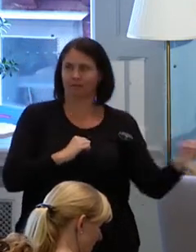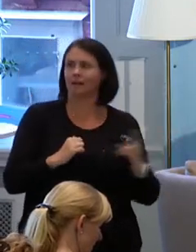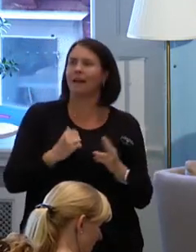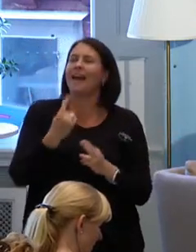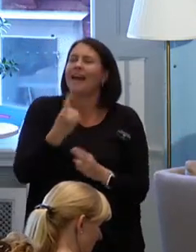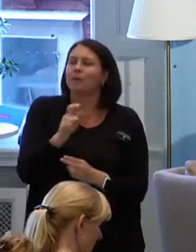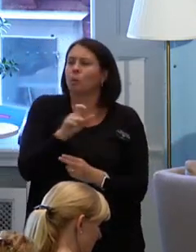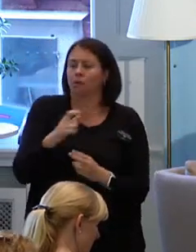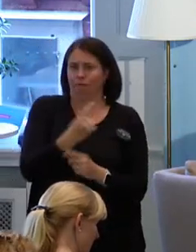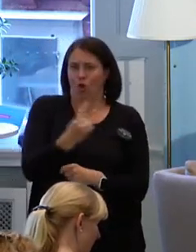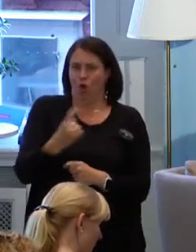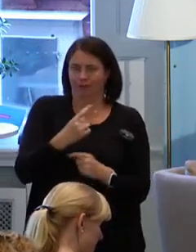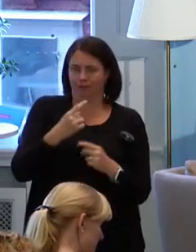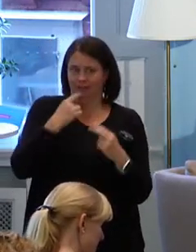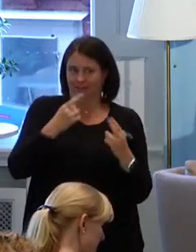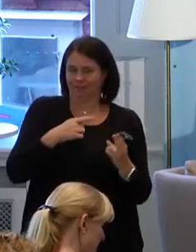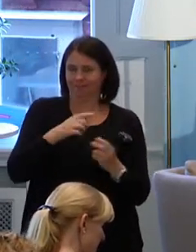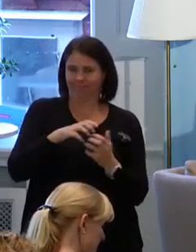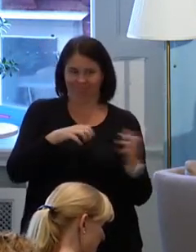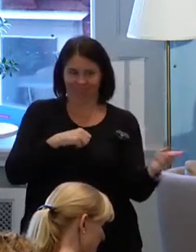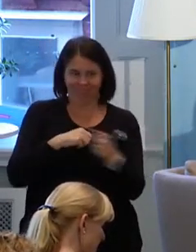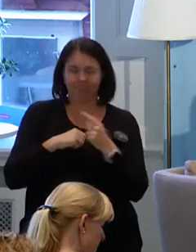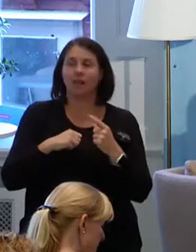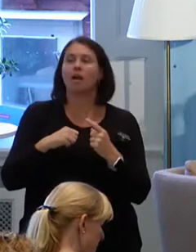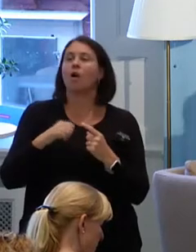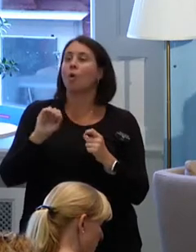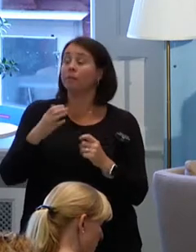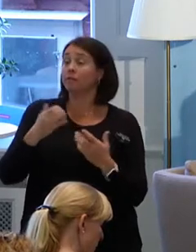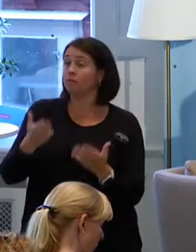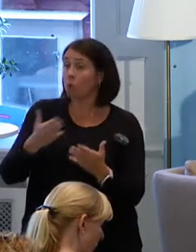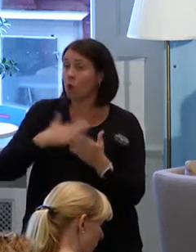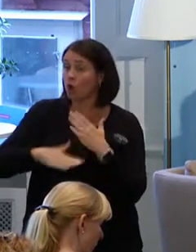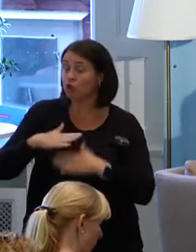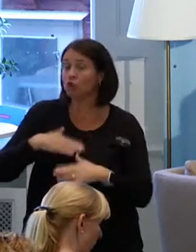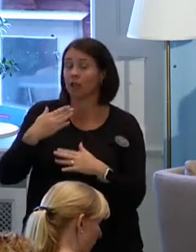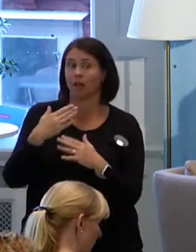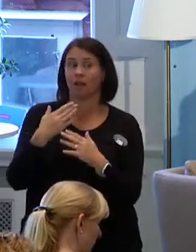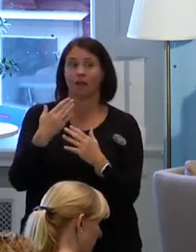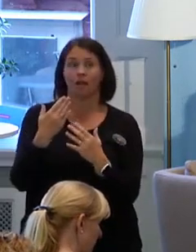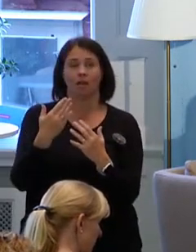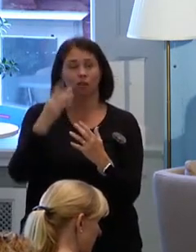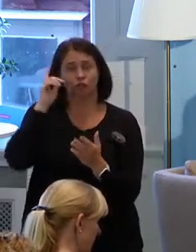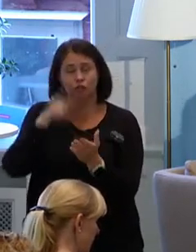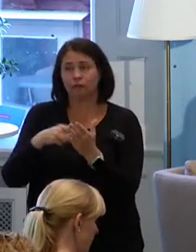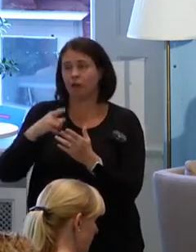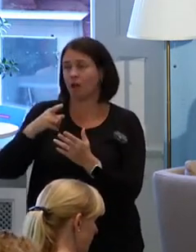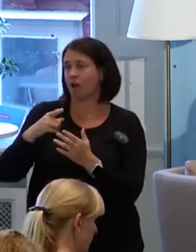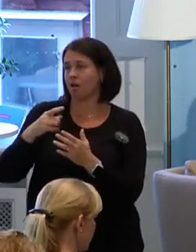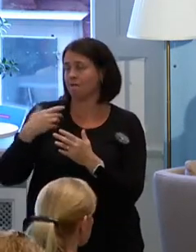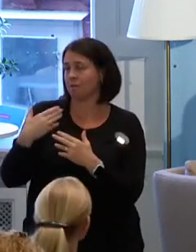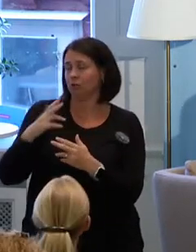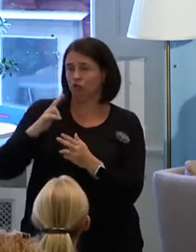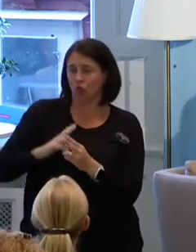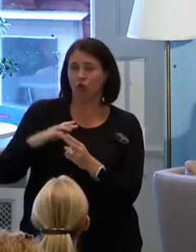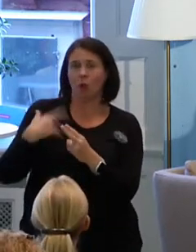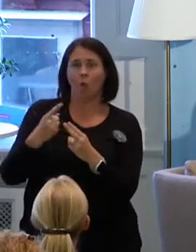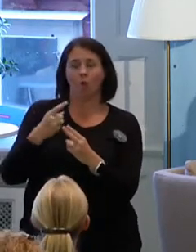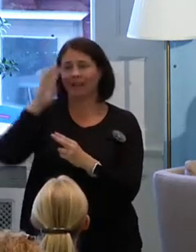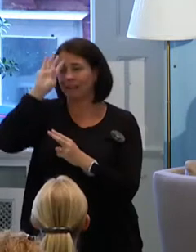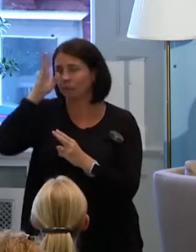var, höll jag på att säga. Nej, men vad, om ni får önska någonting för att verkligen framtidstrygga och vara innovativa med vår region